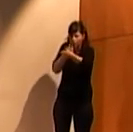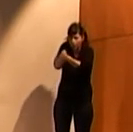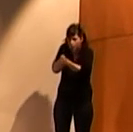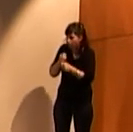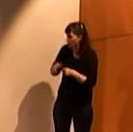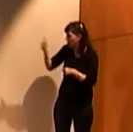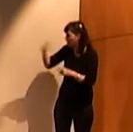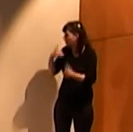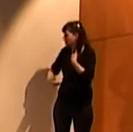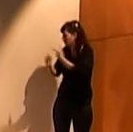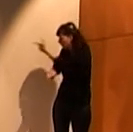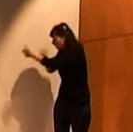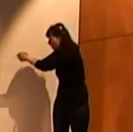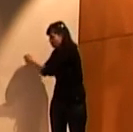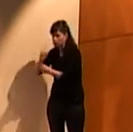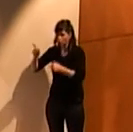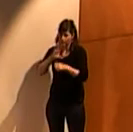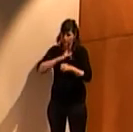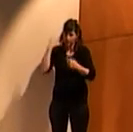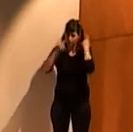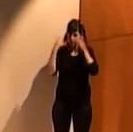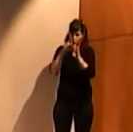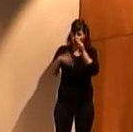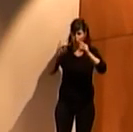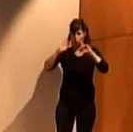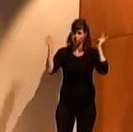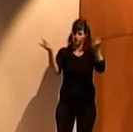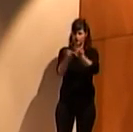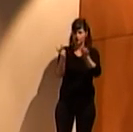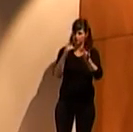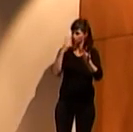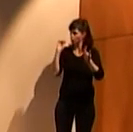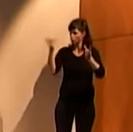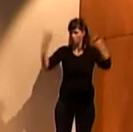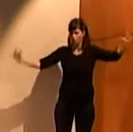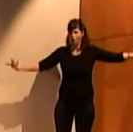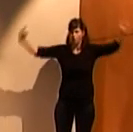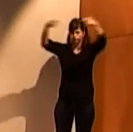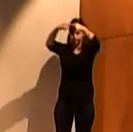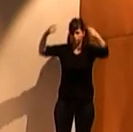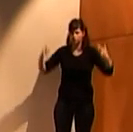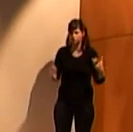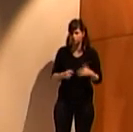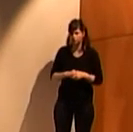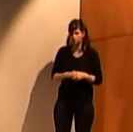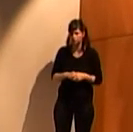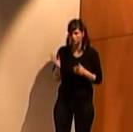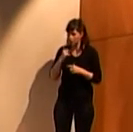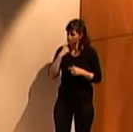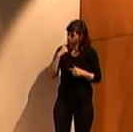faire en sorte de trouver des solutions universelles qui bénéficient à tous. En fait.